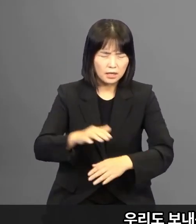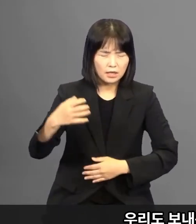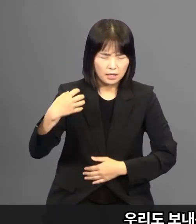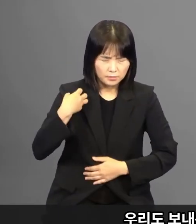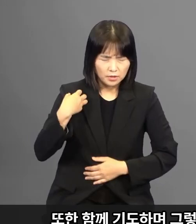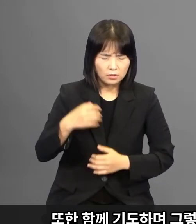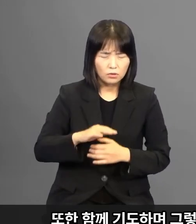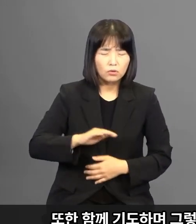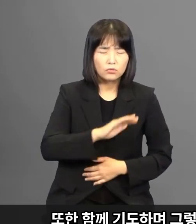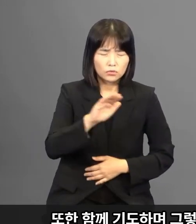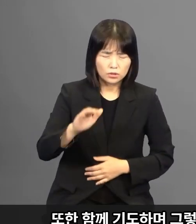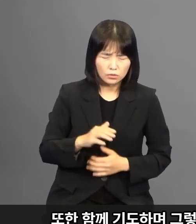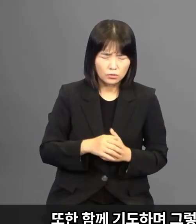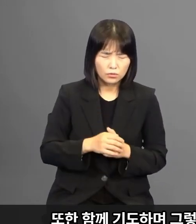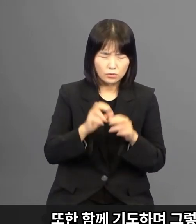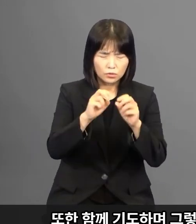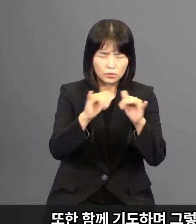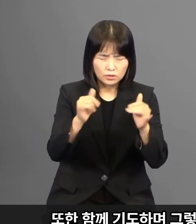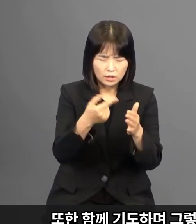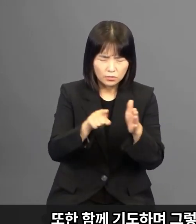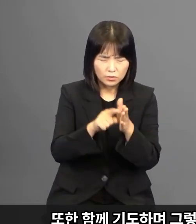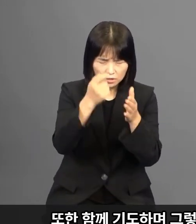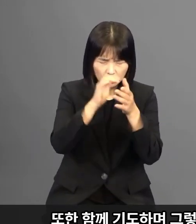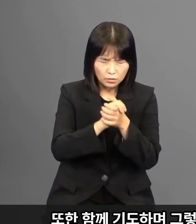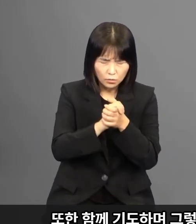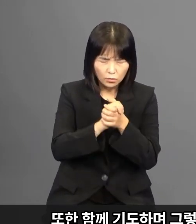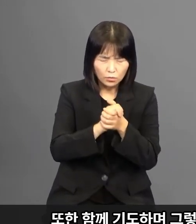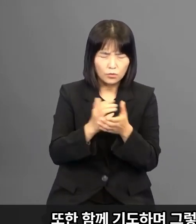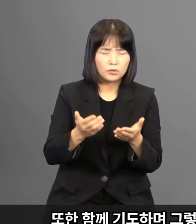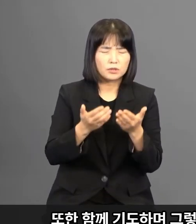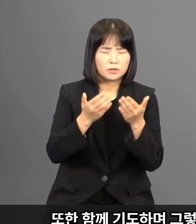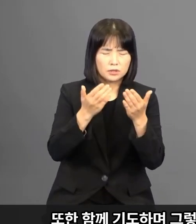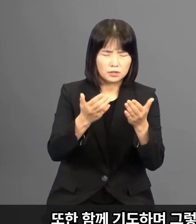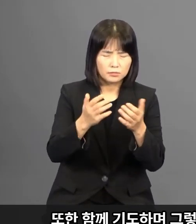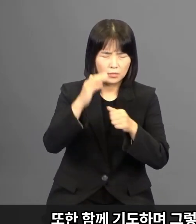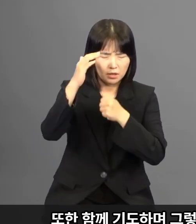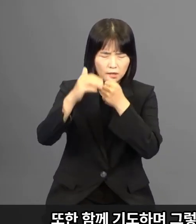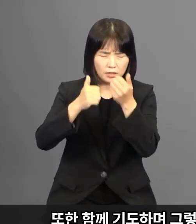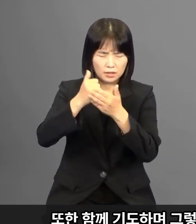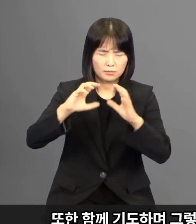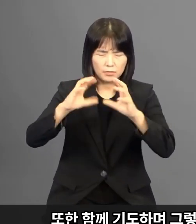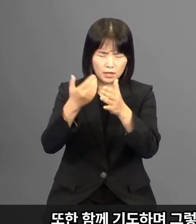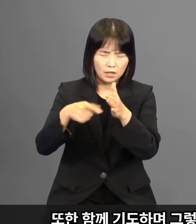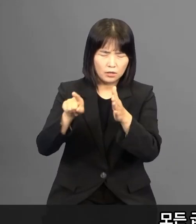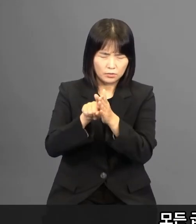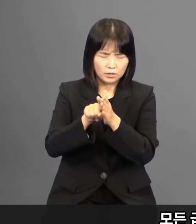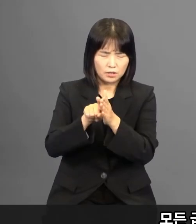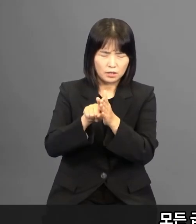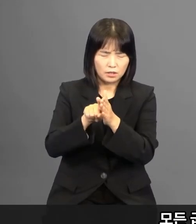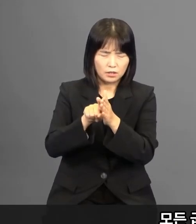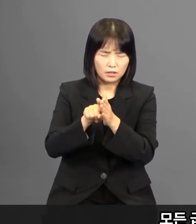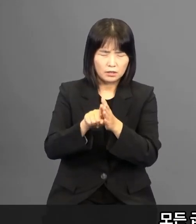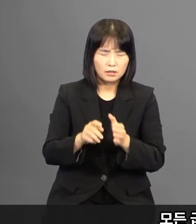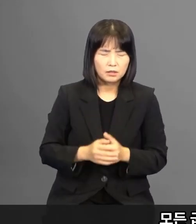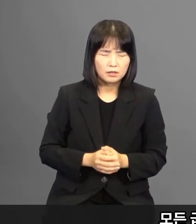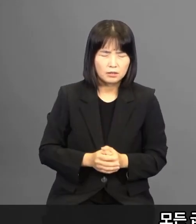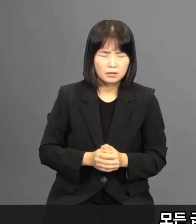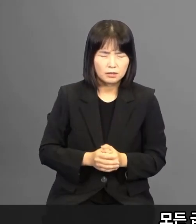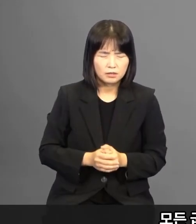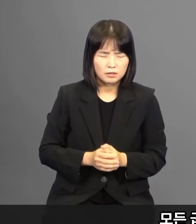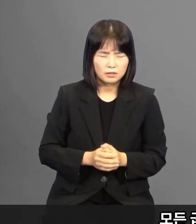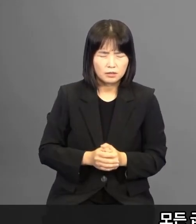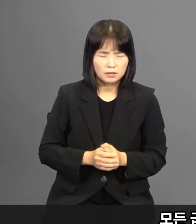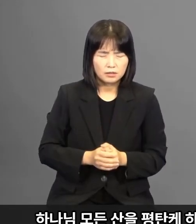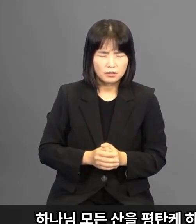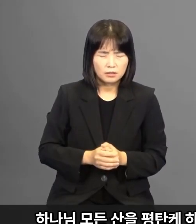세우는 선교사 또한 함께 기도하며 그렇게 하나님 나라를 위하여 나아갈 때에 모든 구분길을